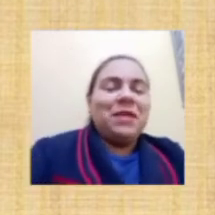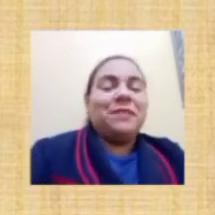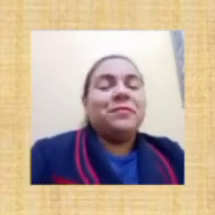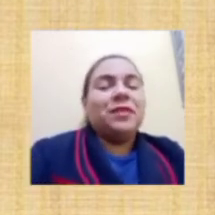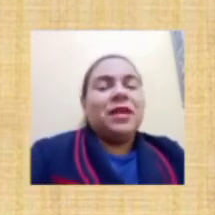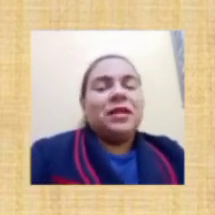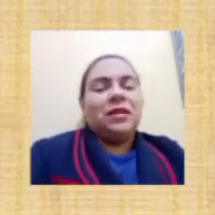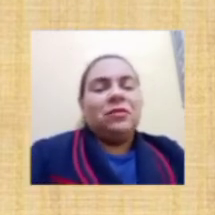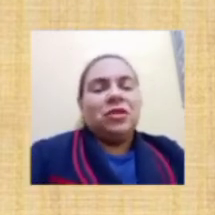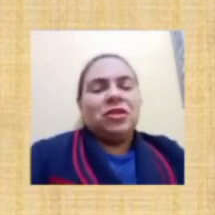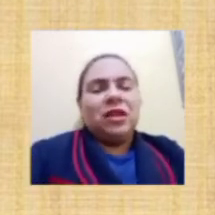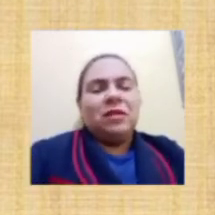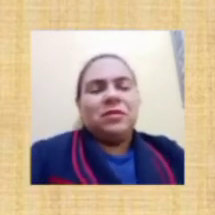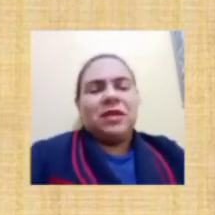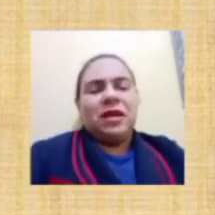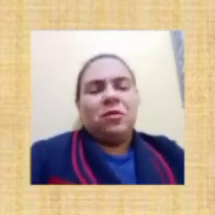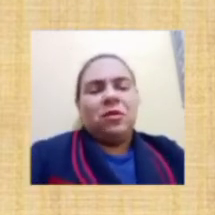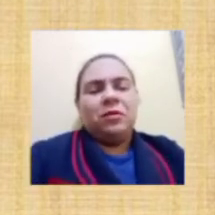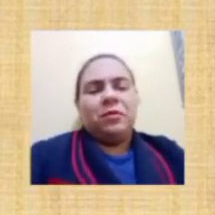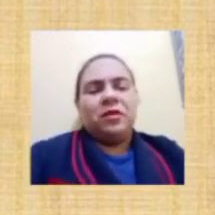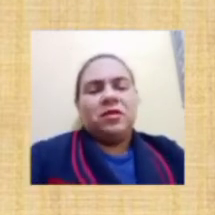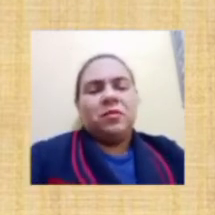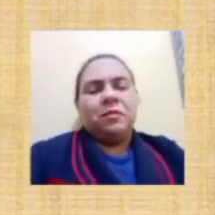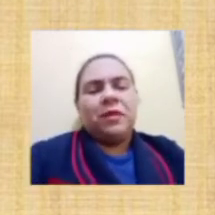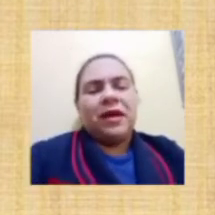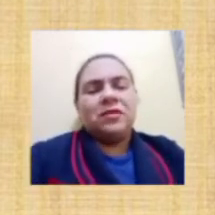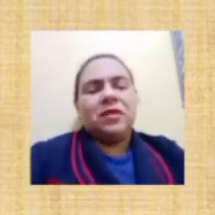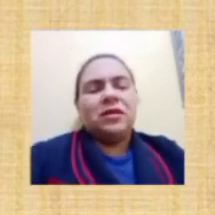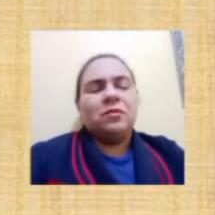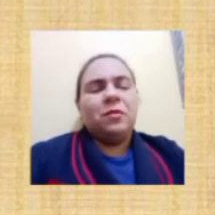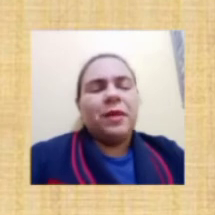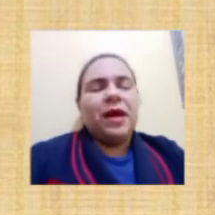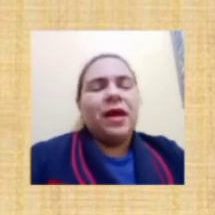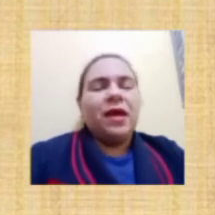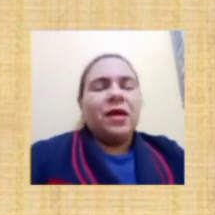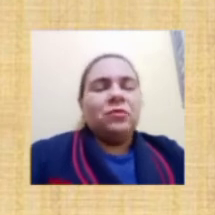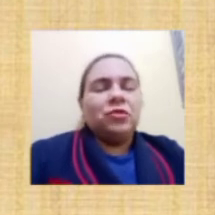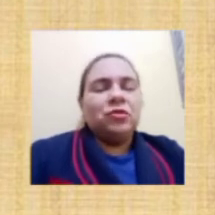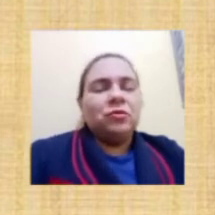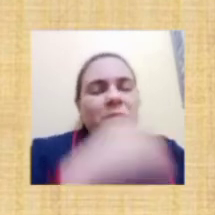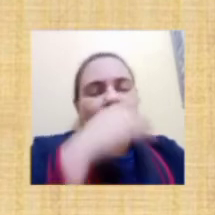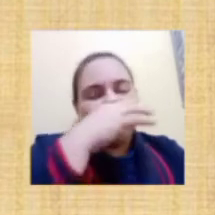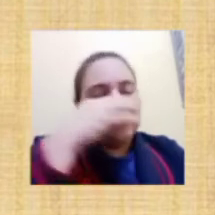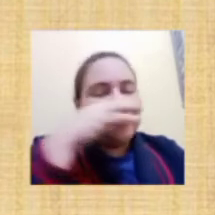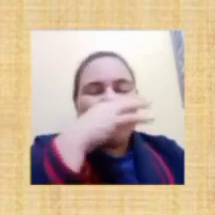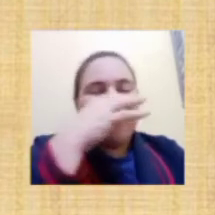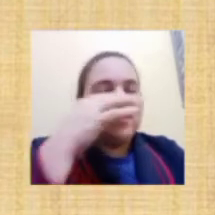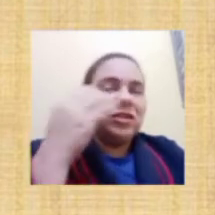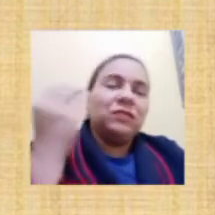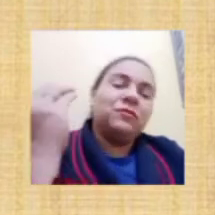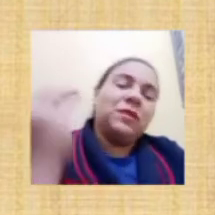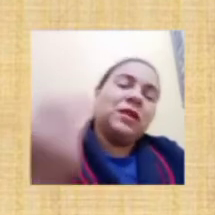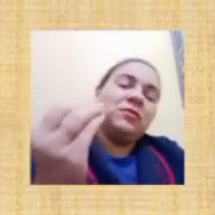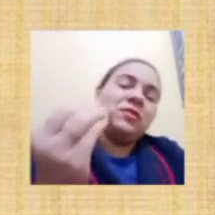19. Que dá 29. Que coisa! Ficou aqui cucada na cabeça da professora,